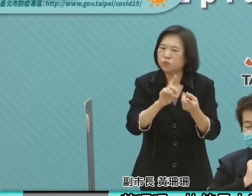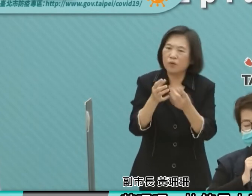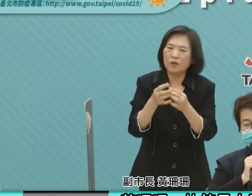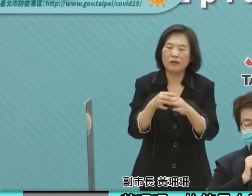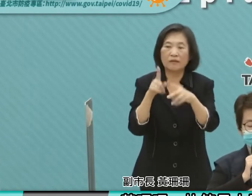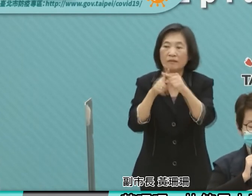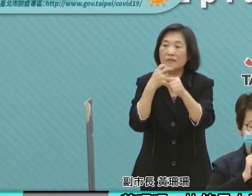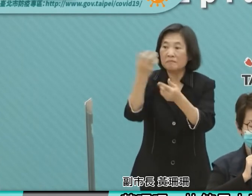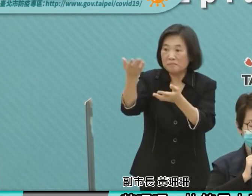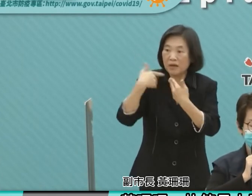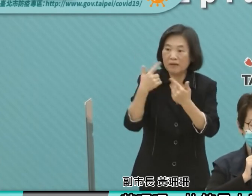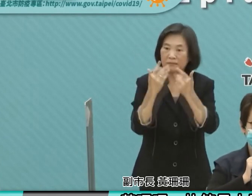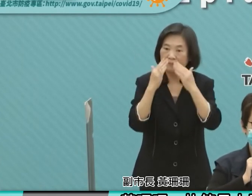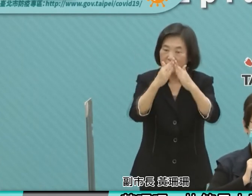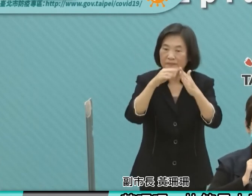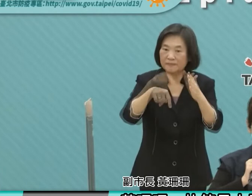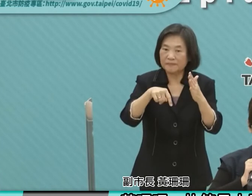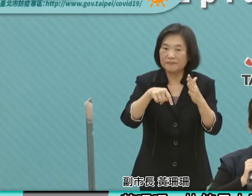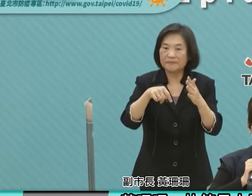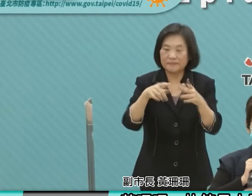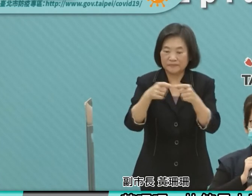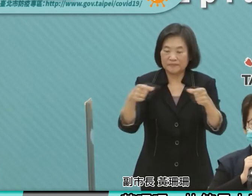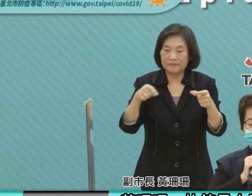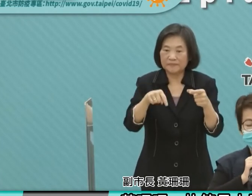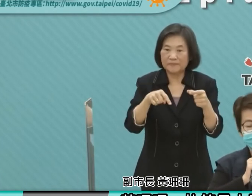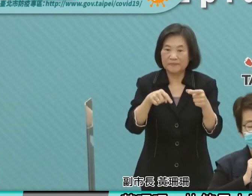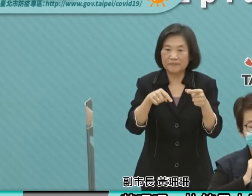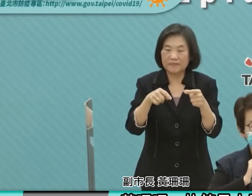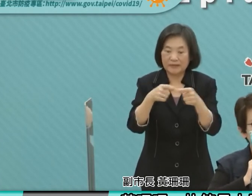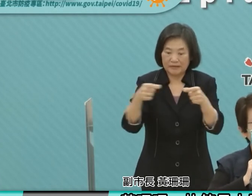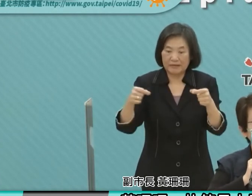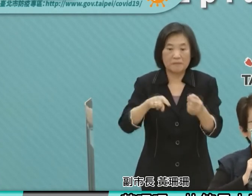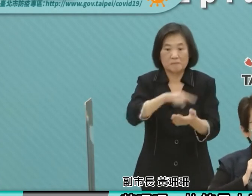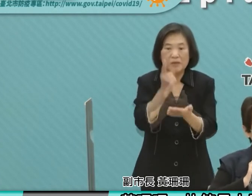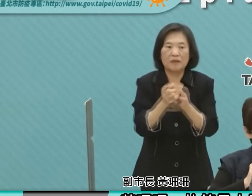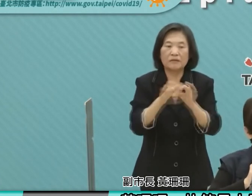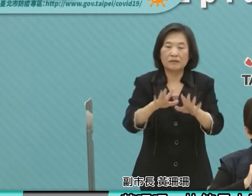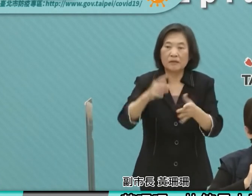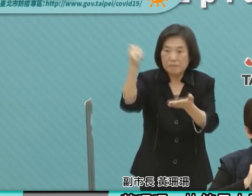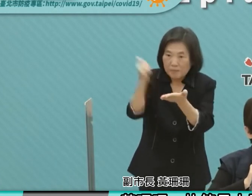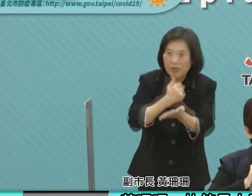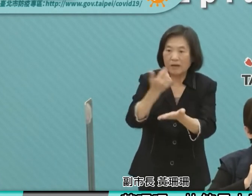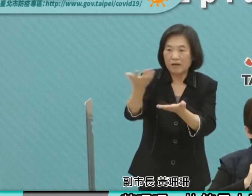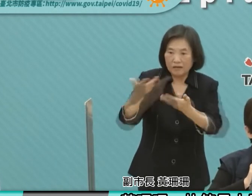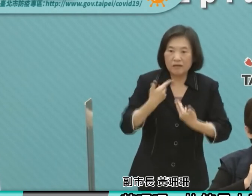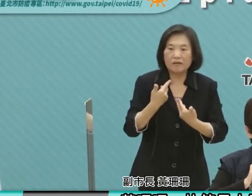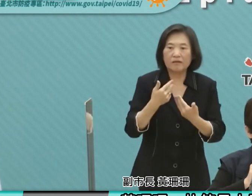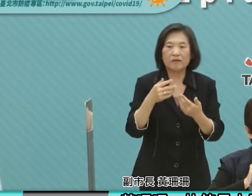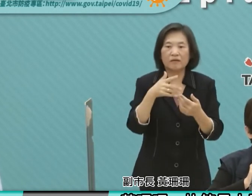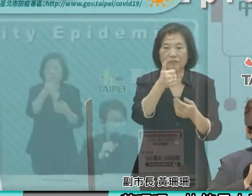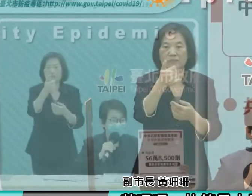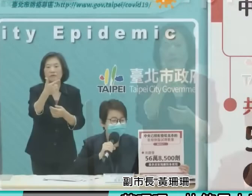中央提供给台北市的所有的快筛剂，目前拨发到